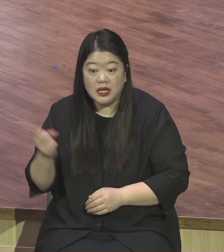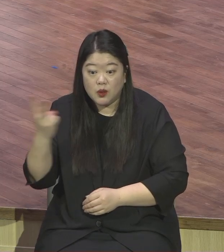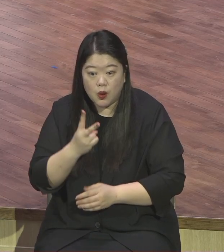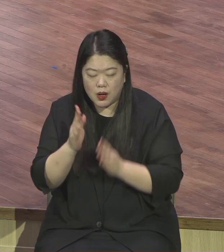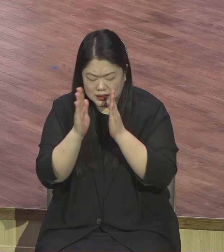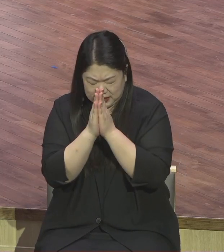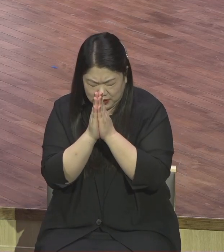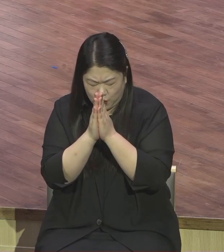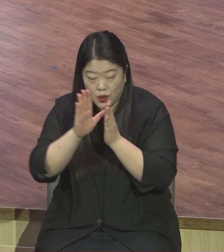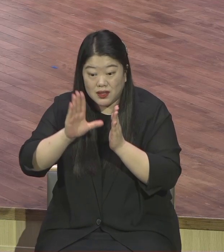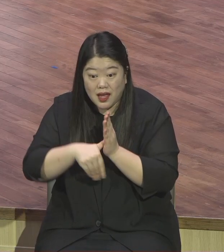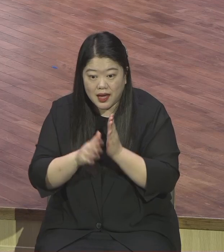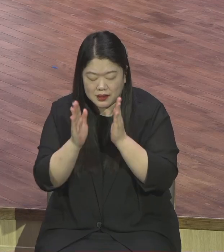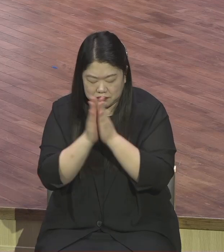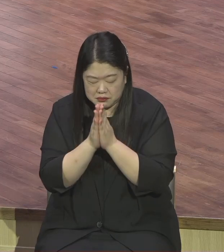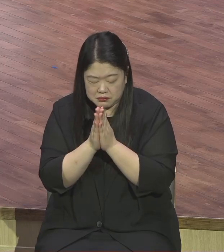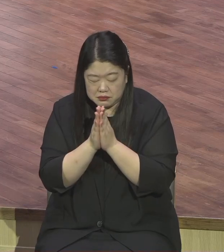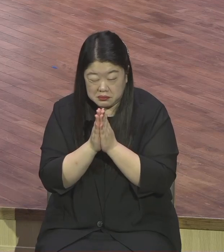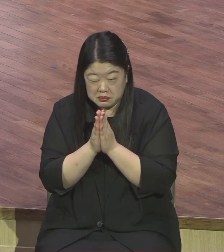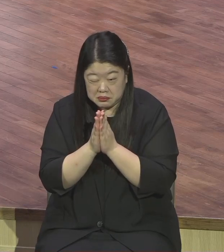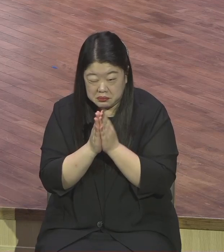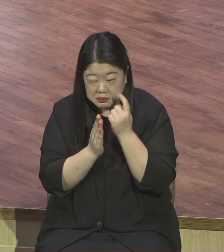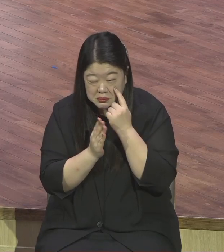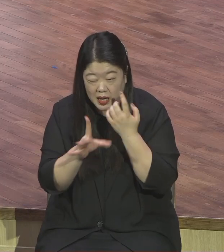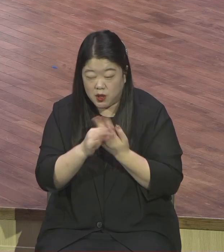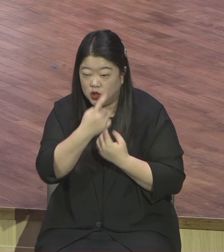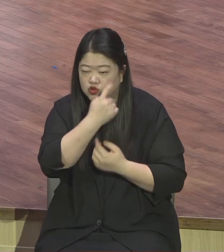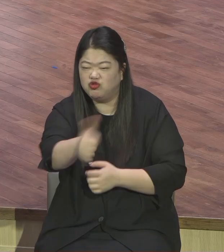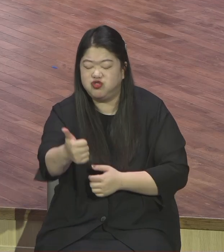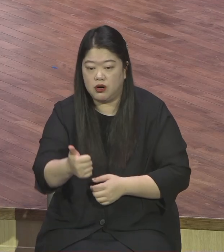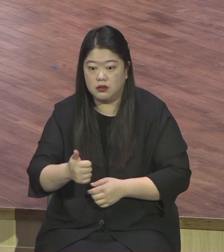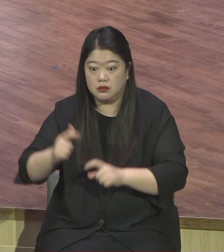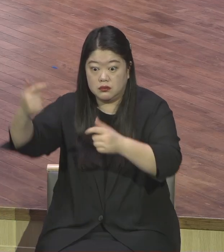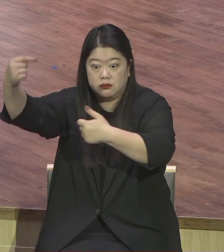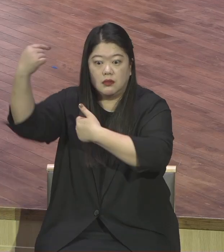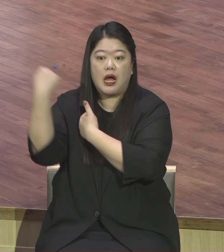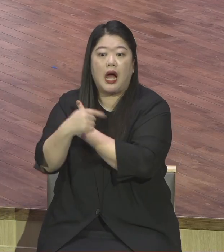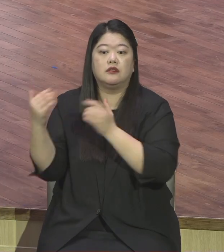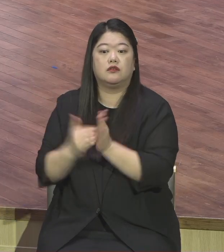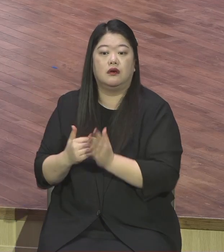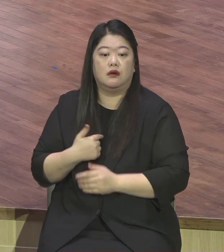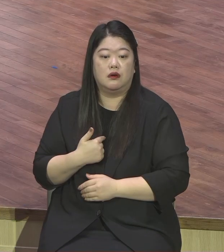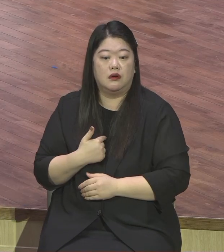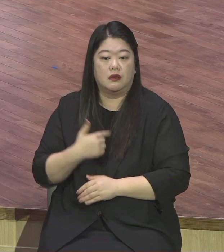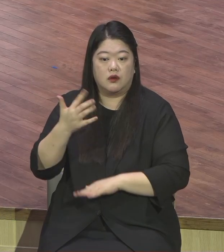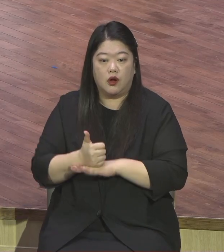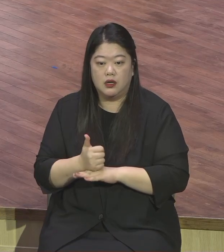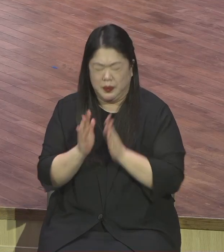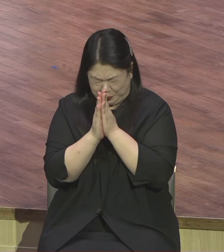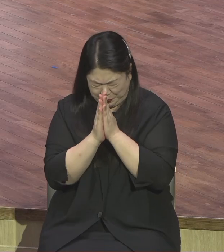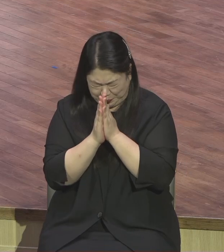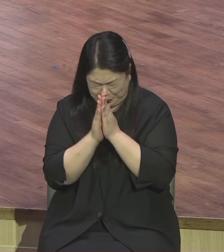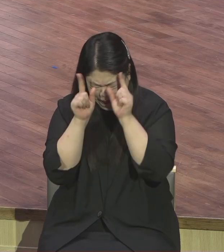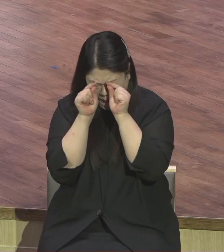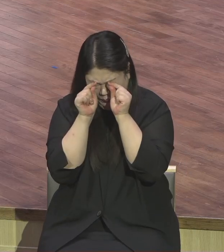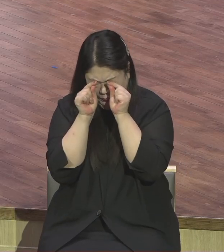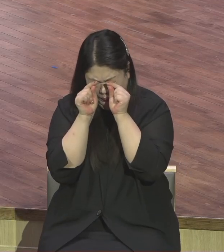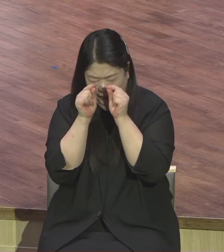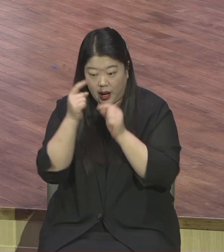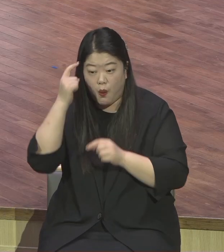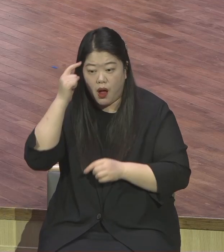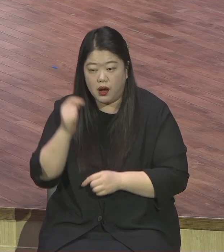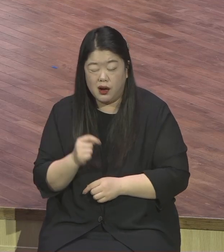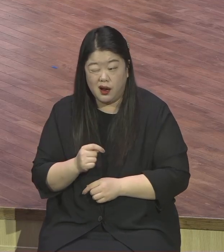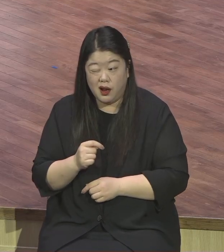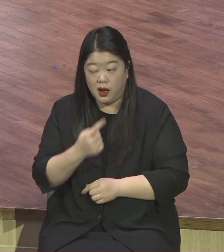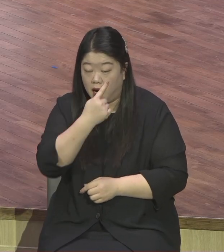봉사 소경 된다 그래. 그래서 어려서부터 절대 눈을 안 떴습니다. 눈 뜨면 소경 된다